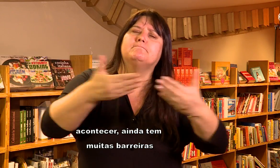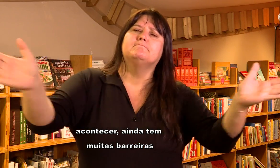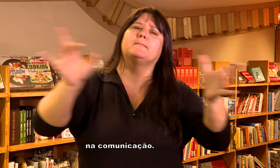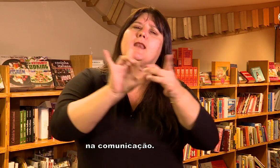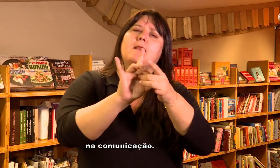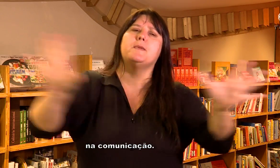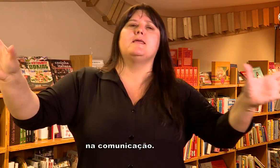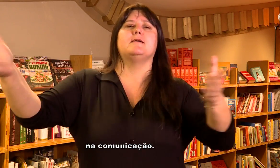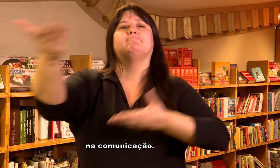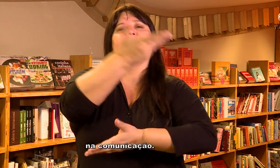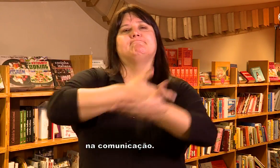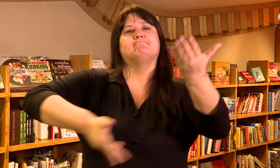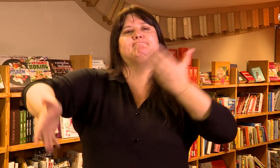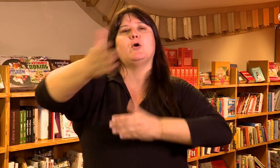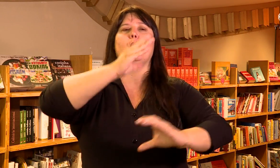na comunicação.